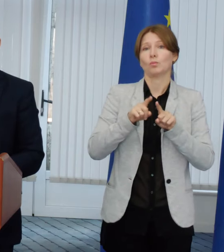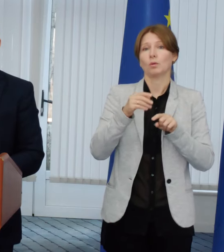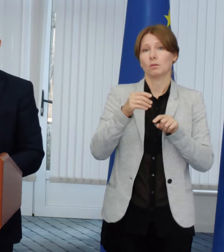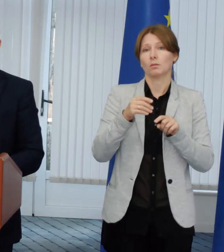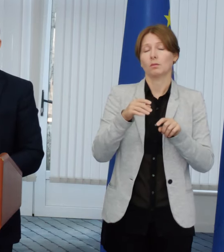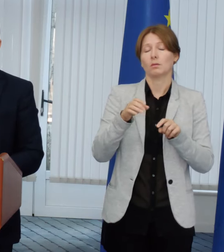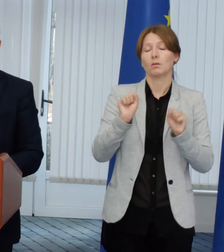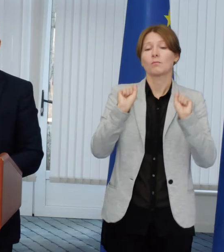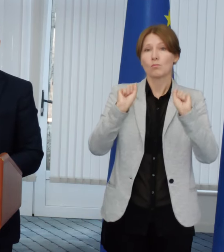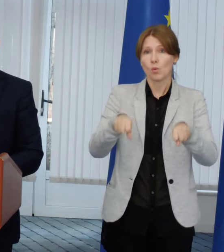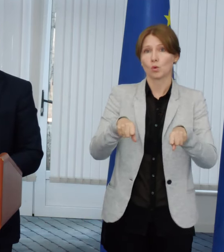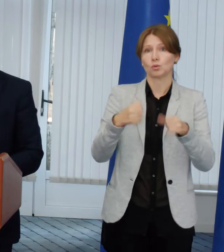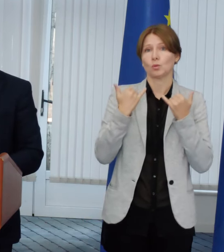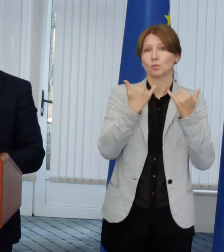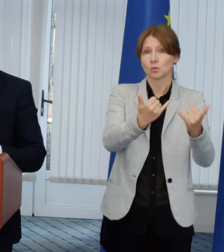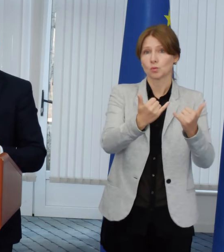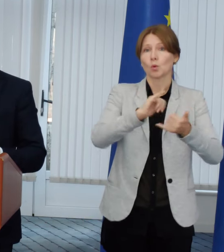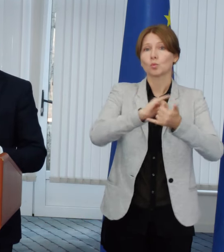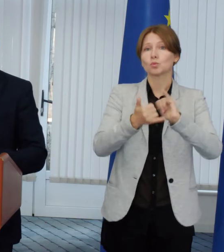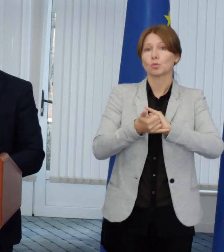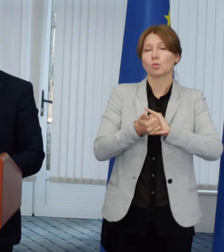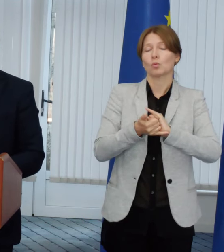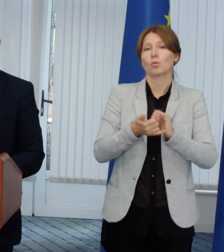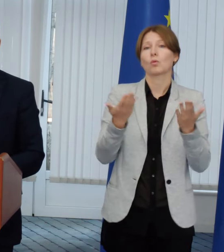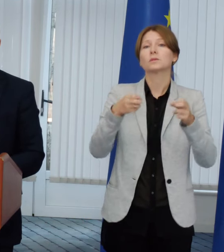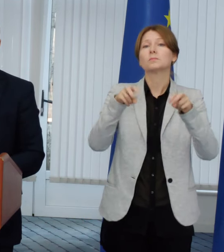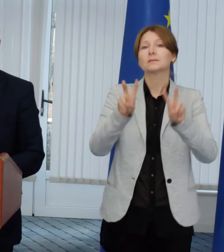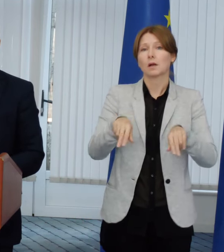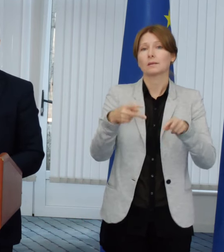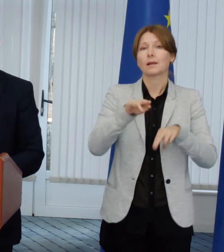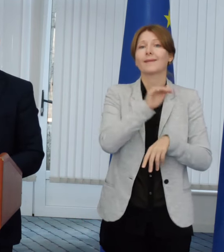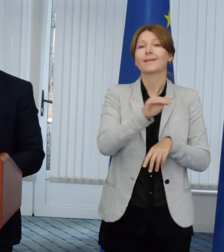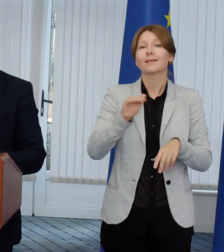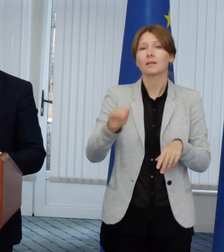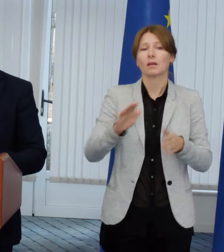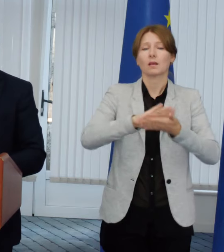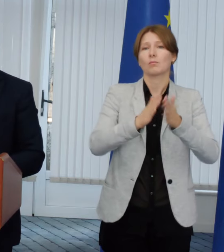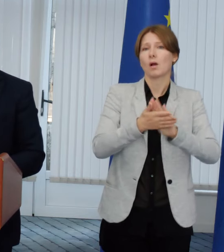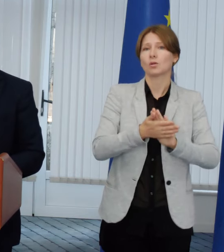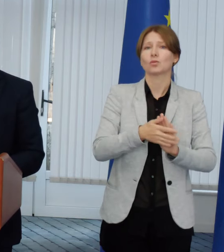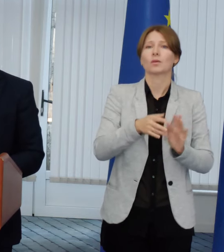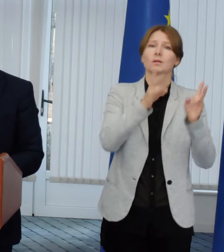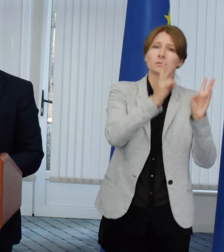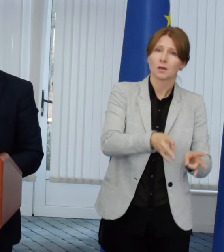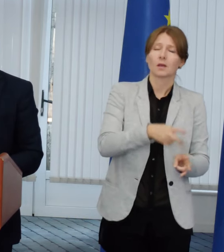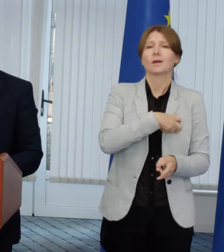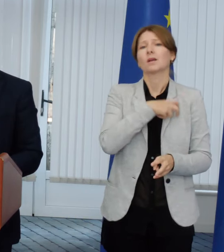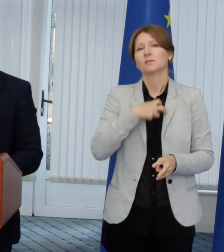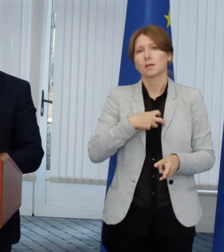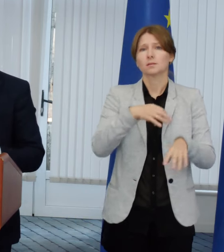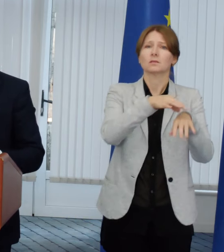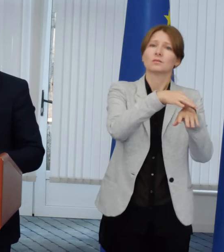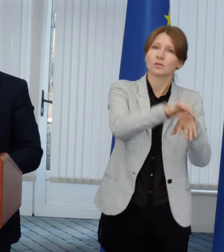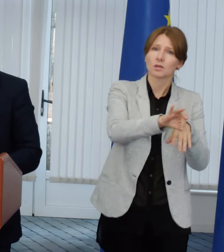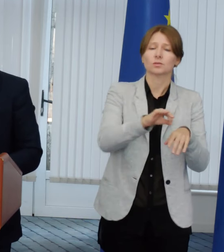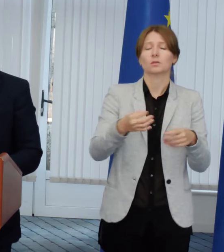cu servicii care sunt destinate copiilor care se află în situații de risc, copiilor care sunt supuși violenței și,